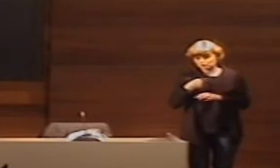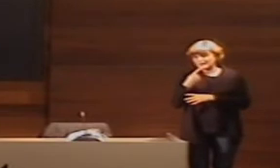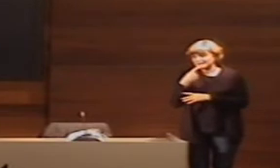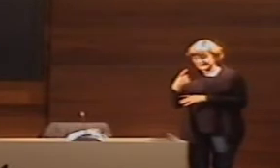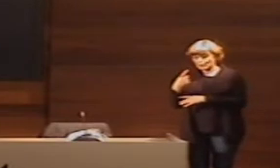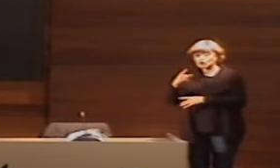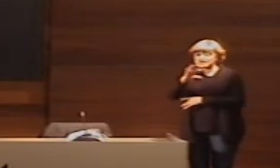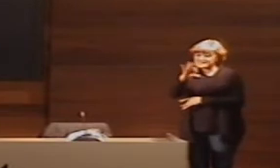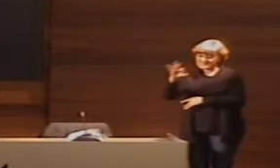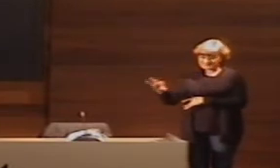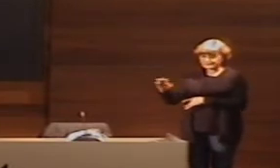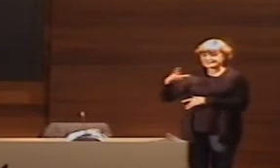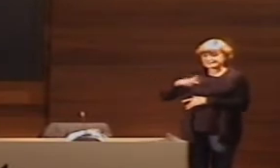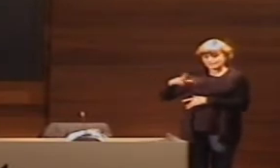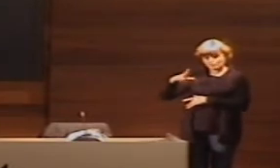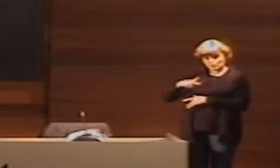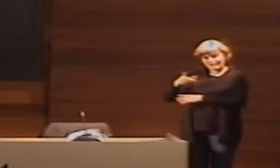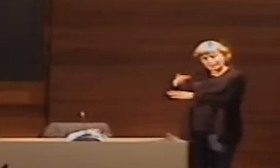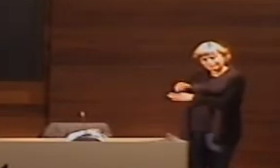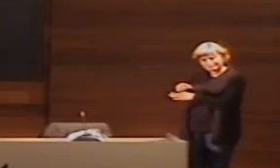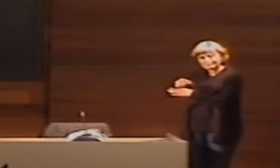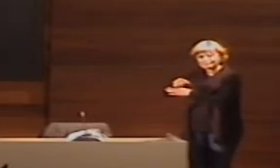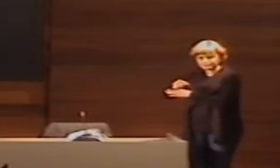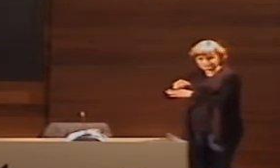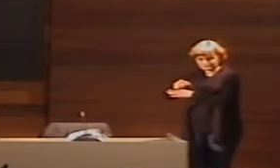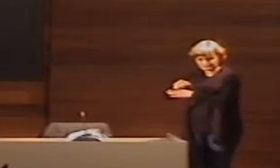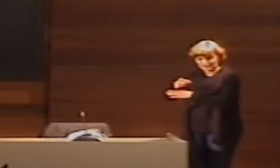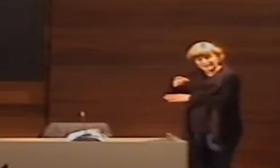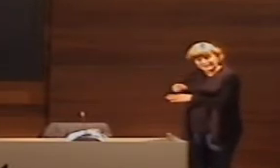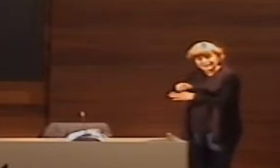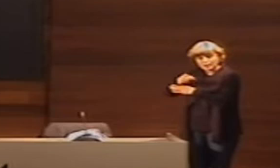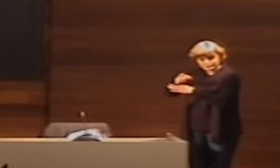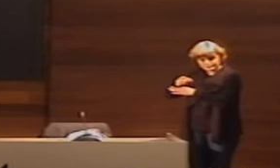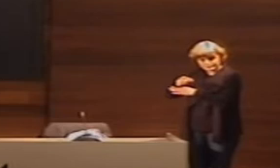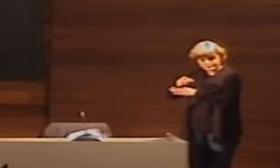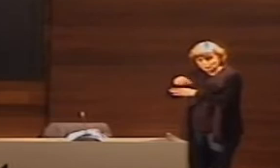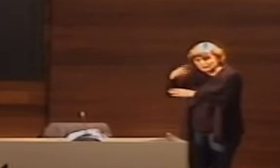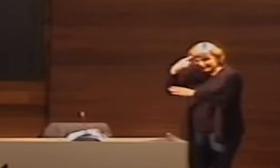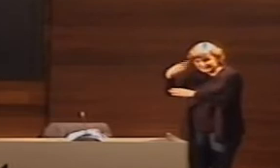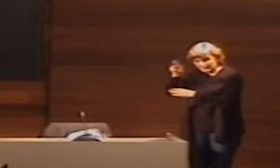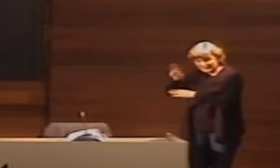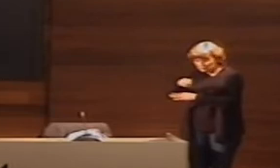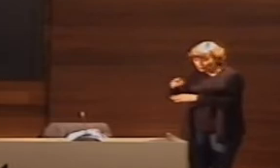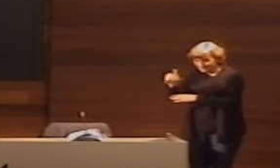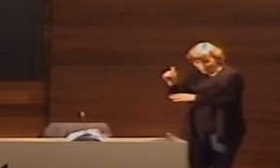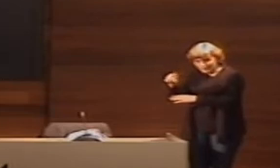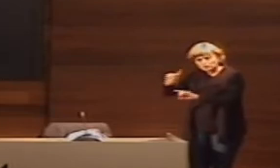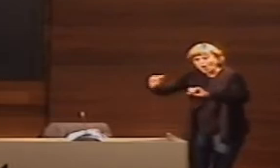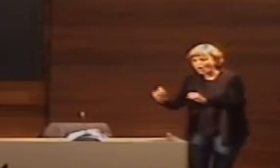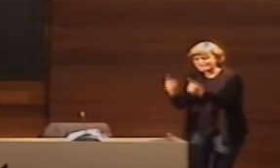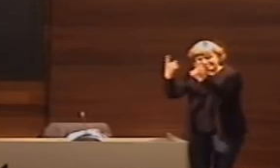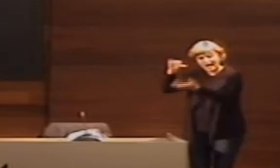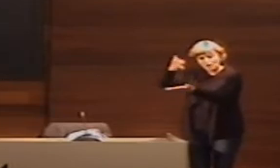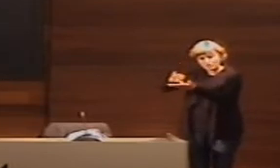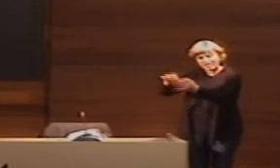que animar, si se puede, le exigiría que sabiendo todo eso lo implante ya de una vez. Eso es.